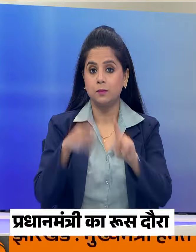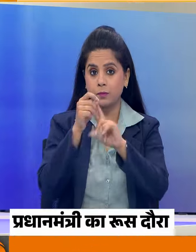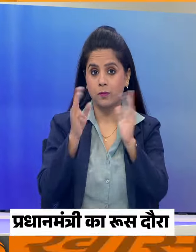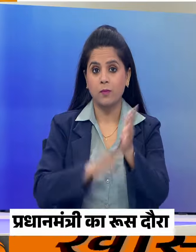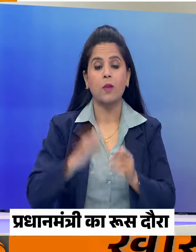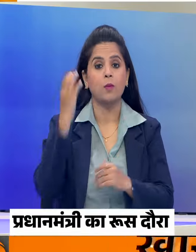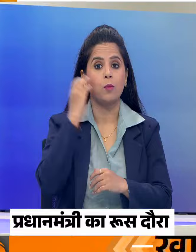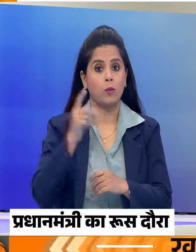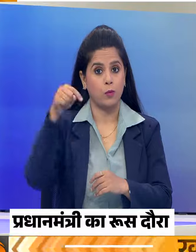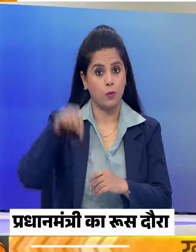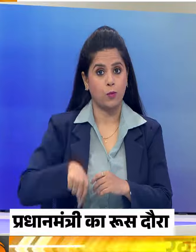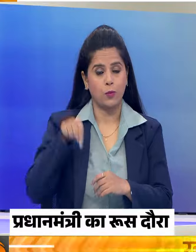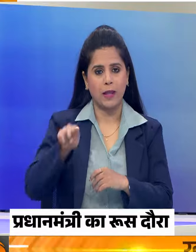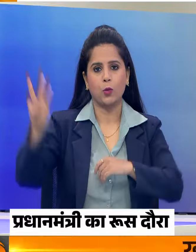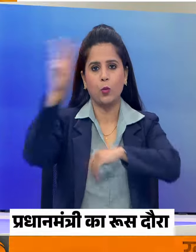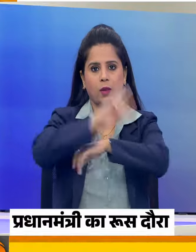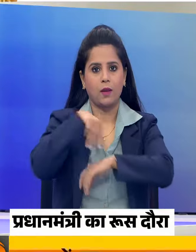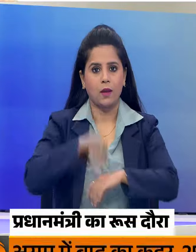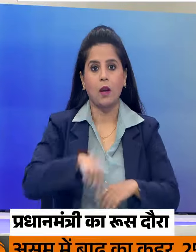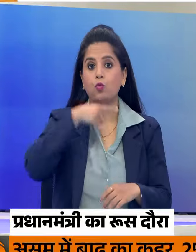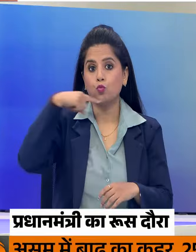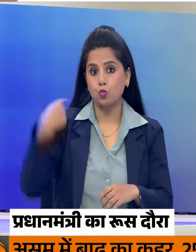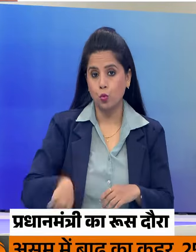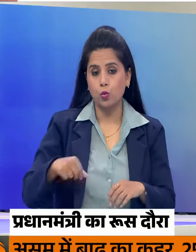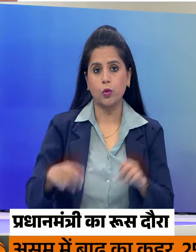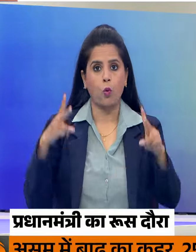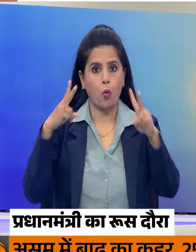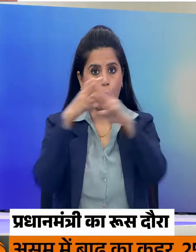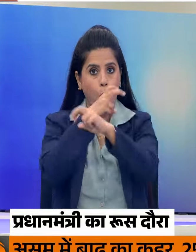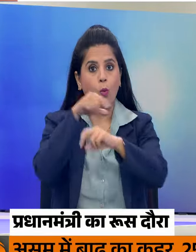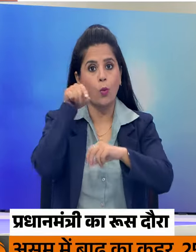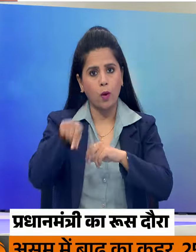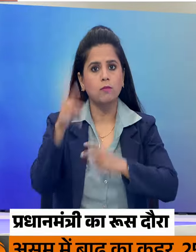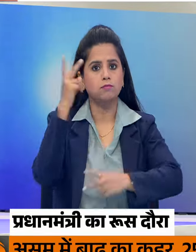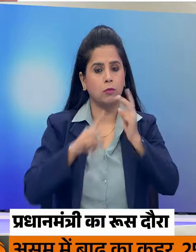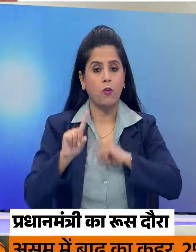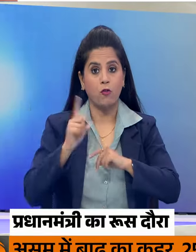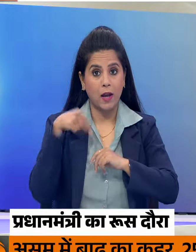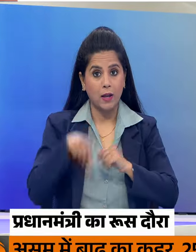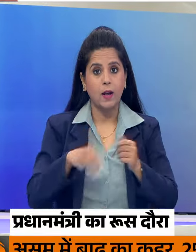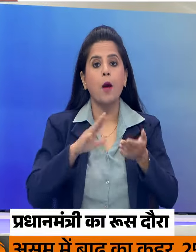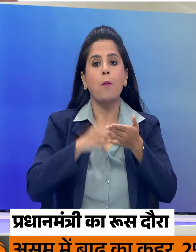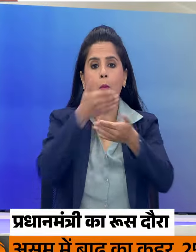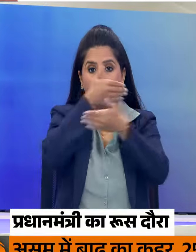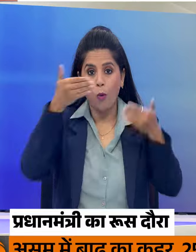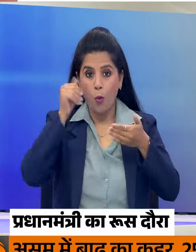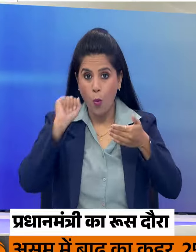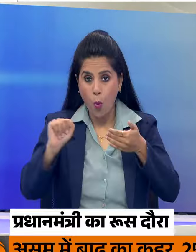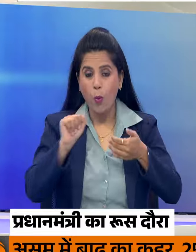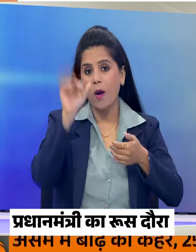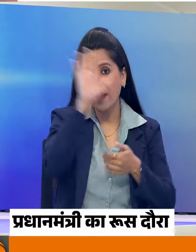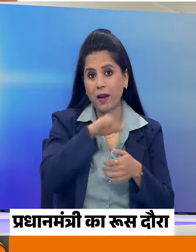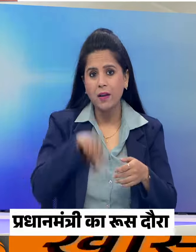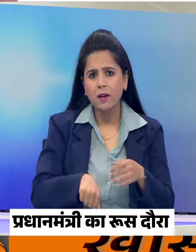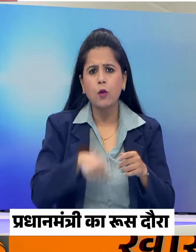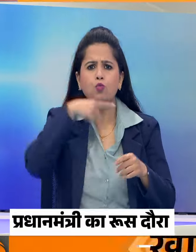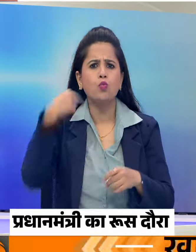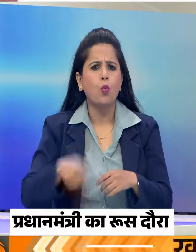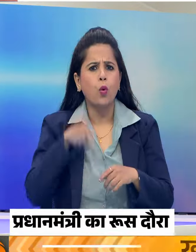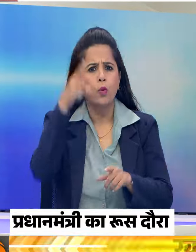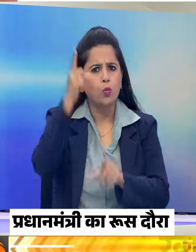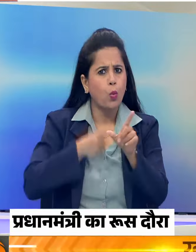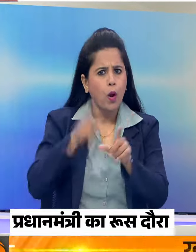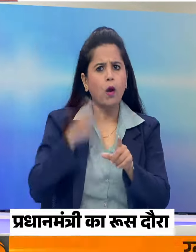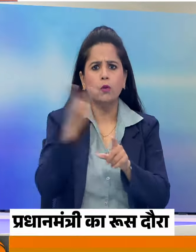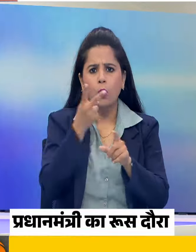प्रधानमंत्री नरेंद्र मोदी आज से 3 दिन रूस और ऑस्ट्रिया दौरे पर। पहले चरण में मॉस्को में भारत रूस वार्षिक द्विपक्षीय शिखर सम्मेलन